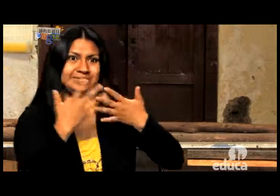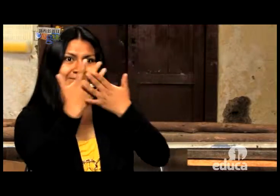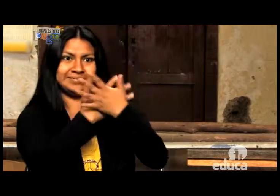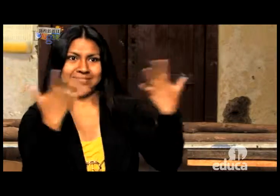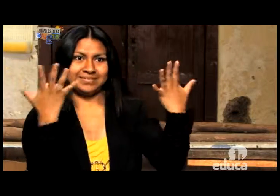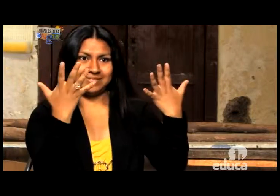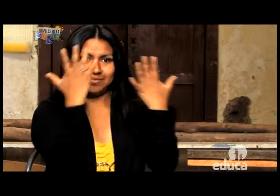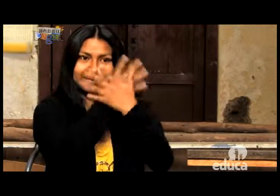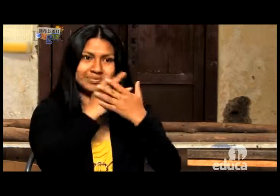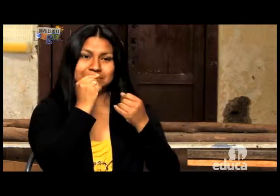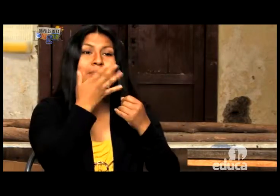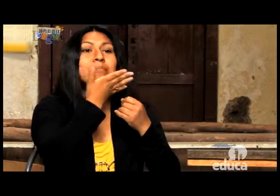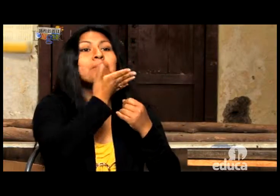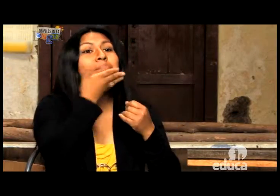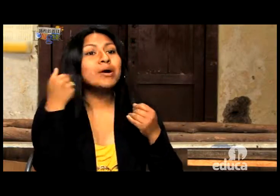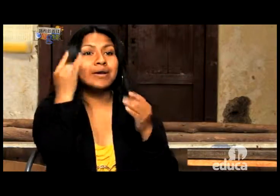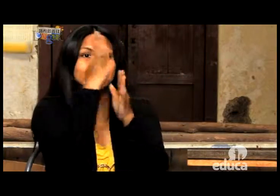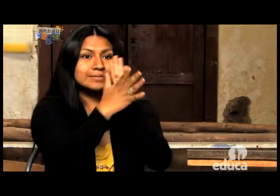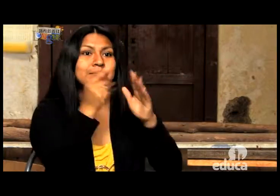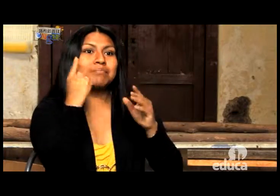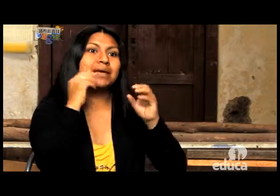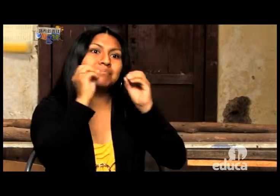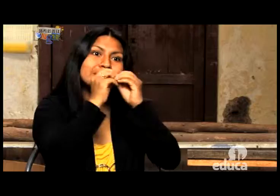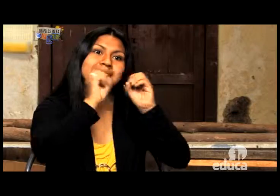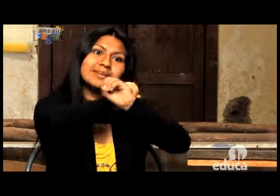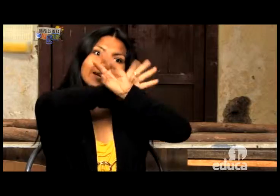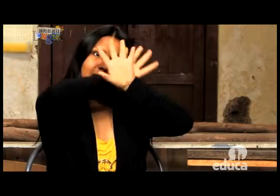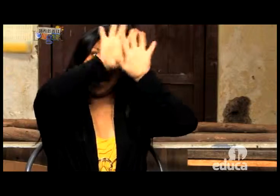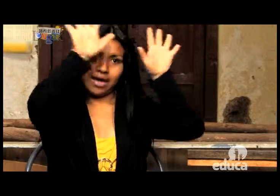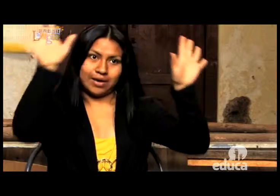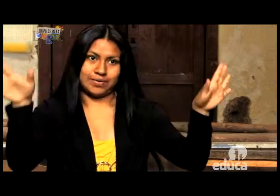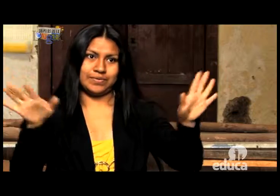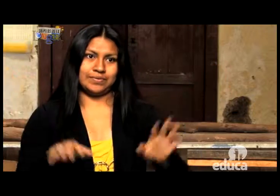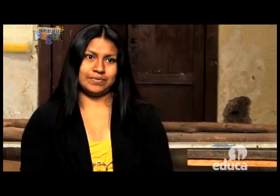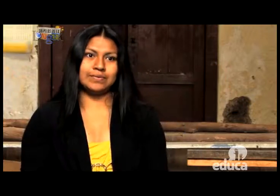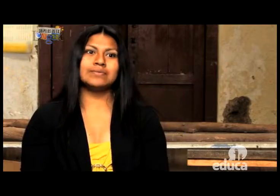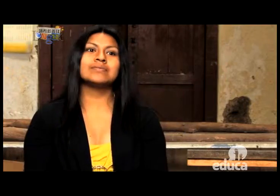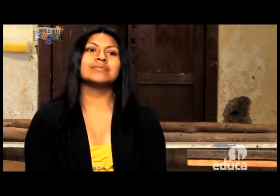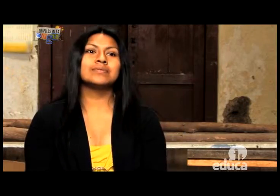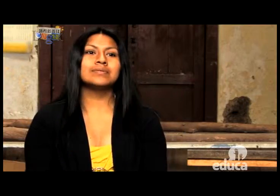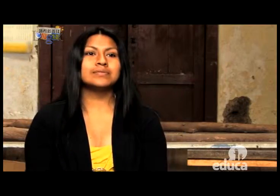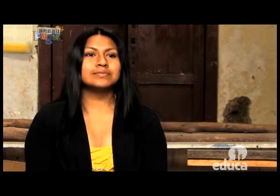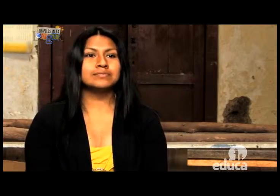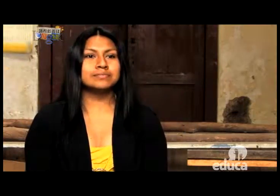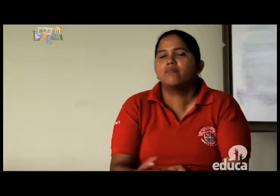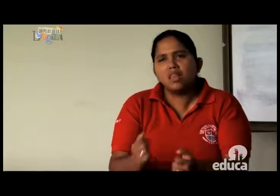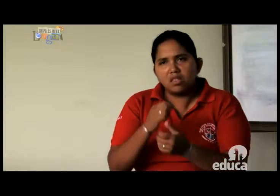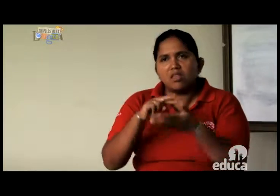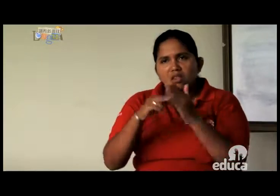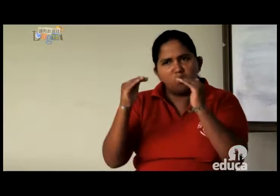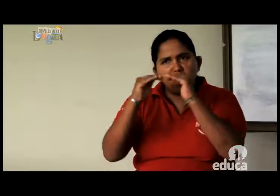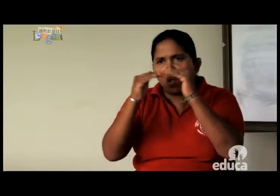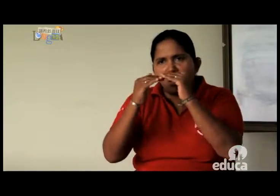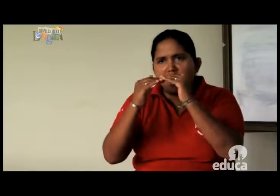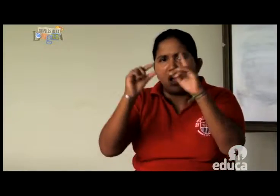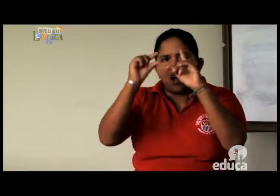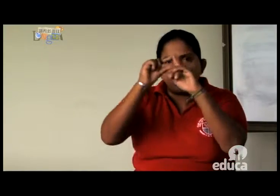ideas. Entonces, para nosotros es mejor la lengua de señas porque es más claro. Es igual,